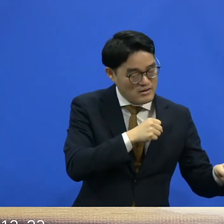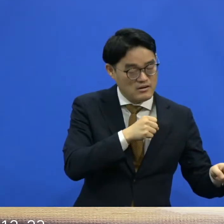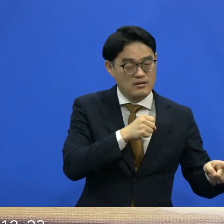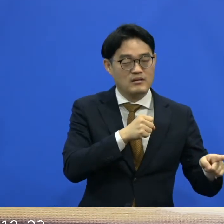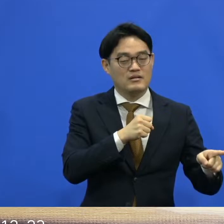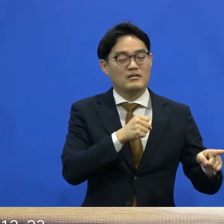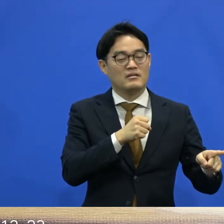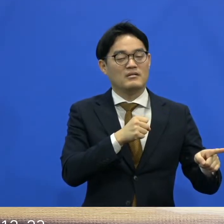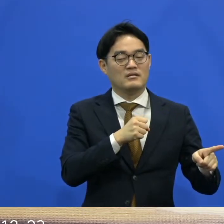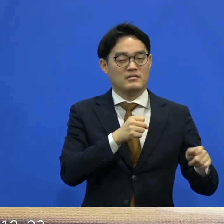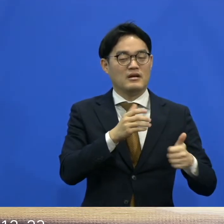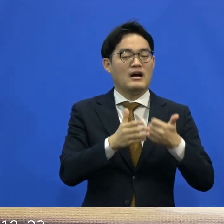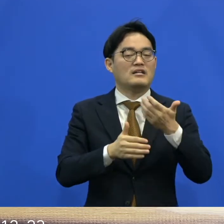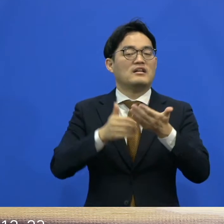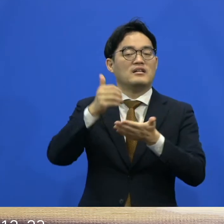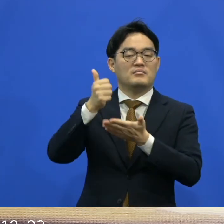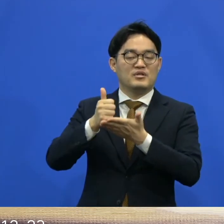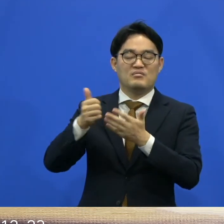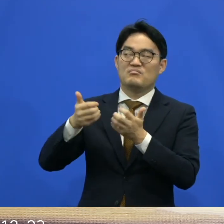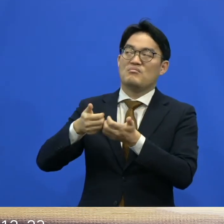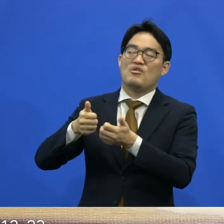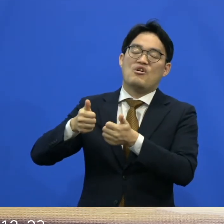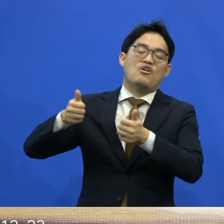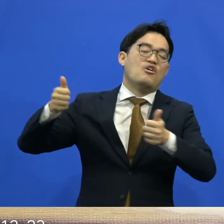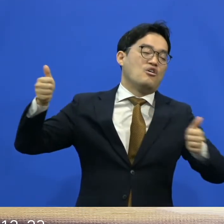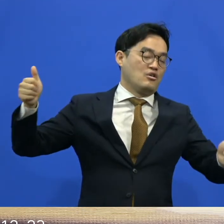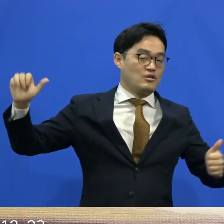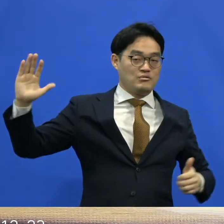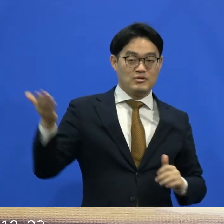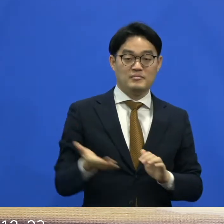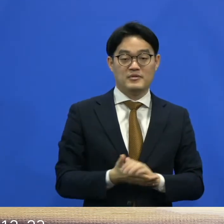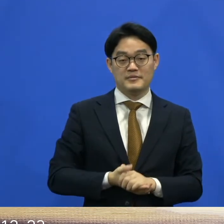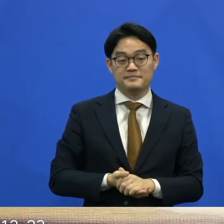술 맡은 관원장은 요셉을 잊었어요.